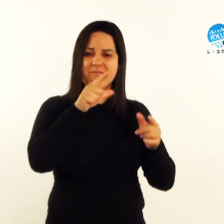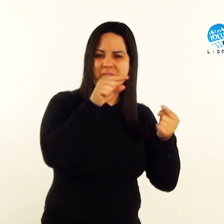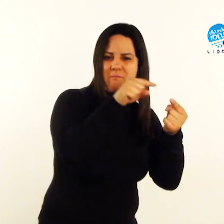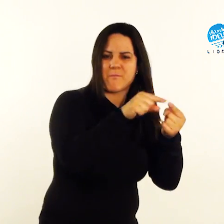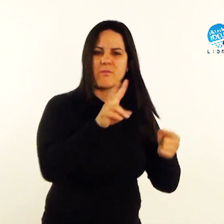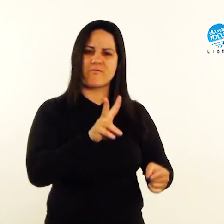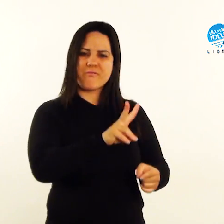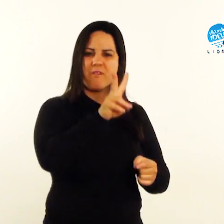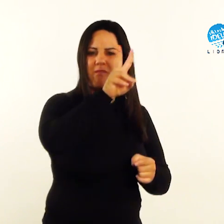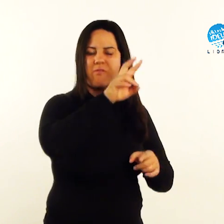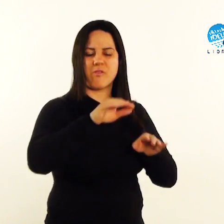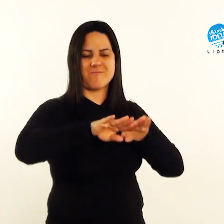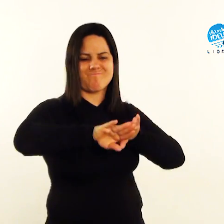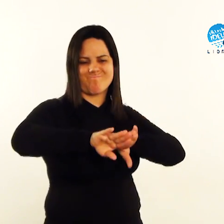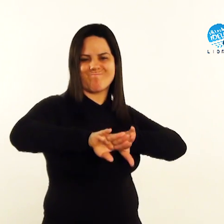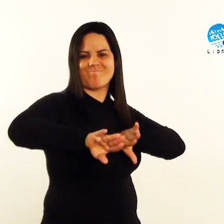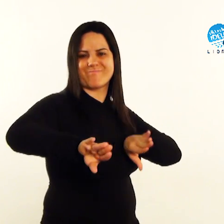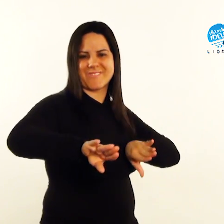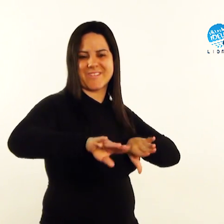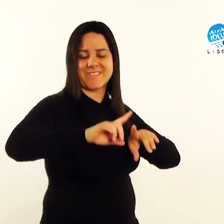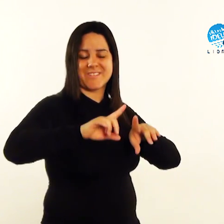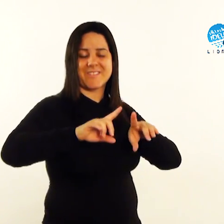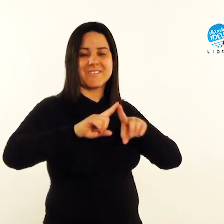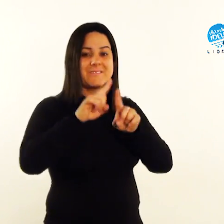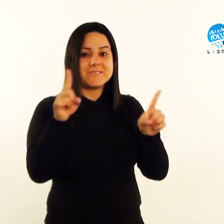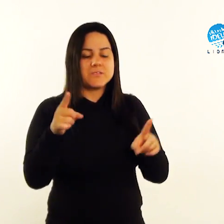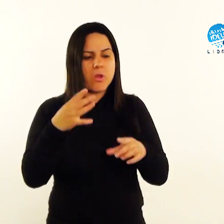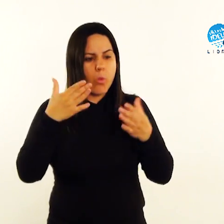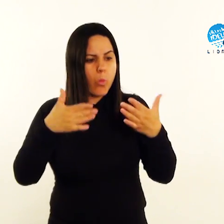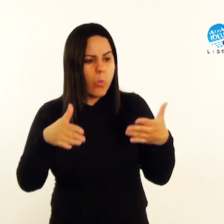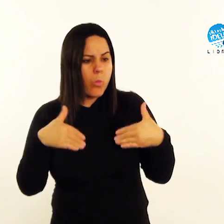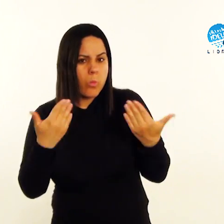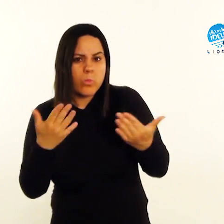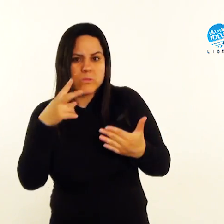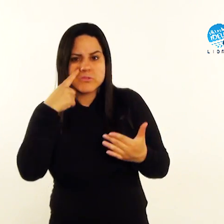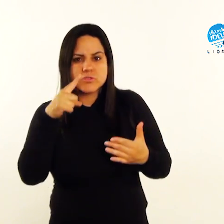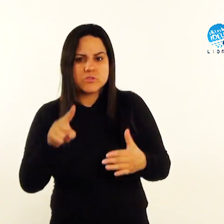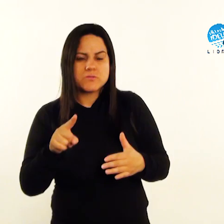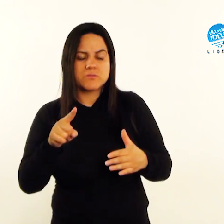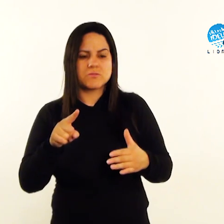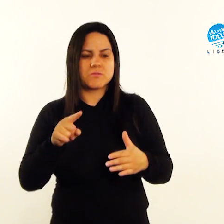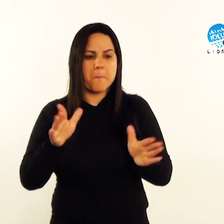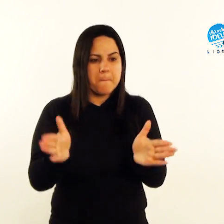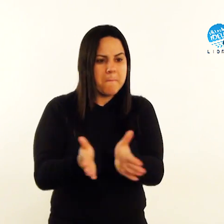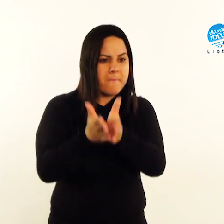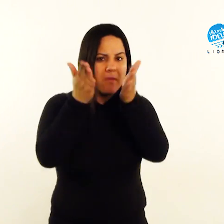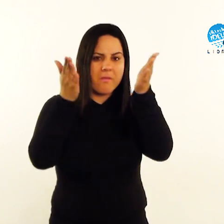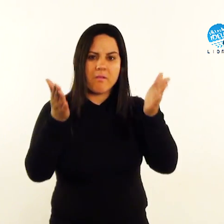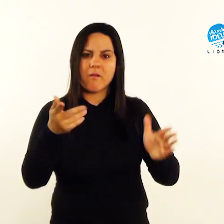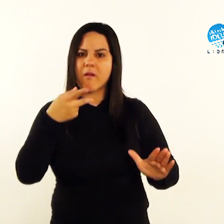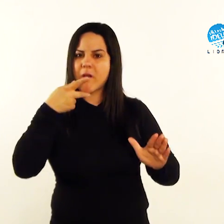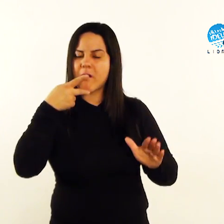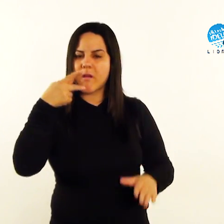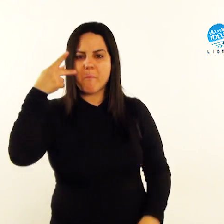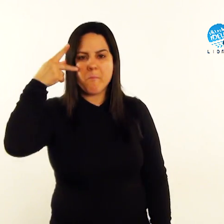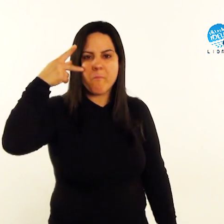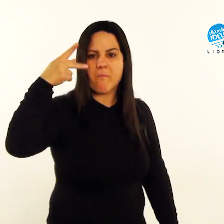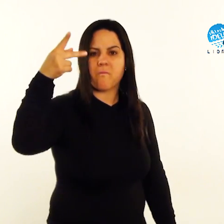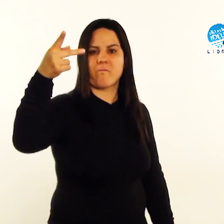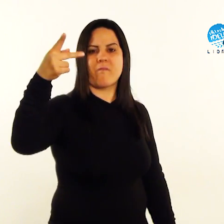seus valores, de repente, mas quando ele ouviu de um milagre, de um profeta, ele disse: